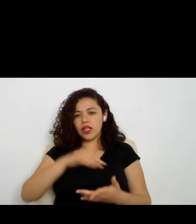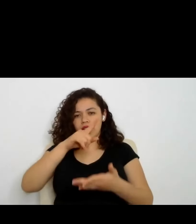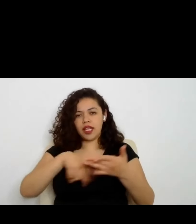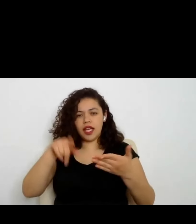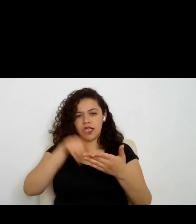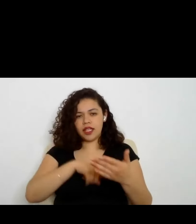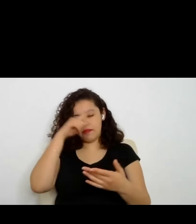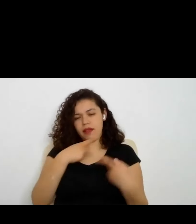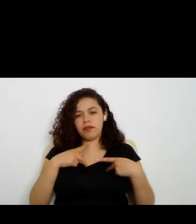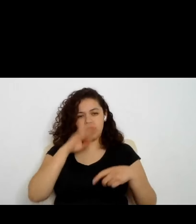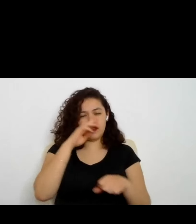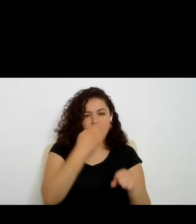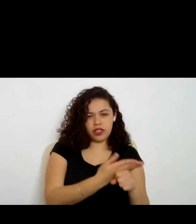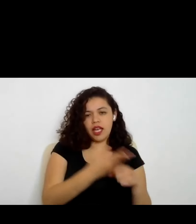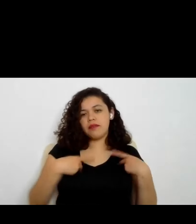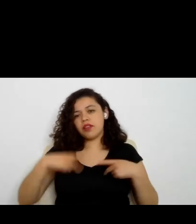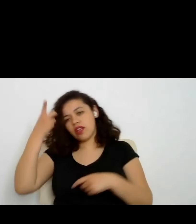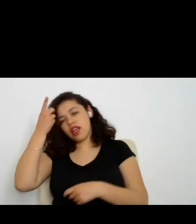el responsable y el titular.